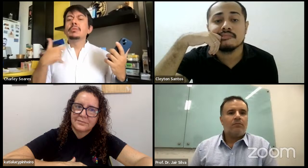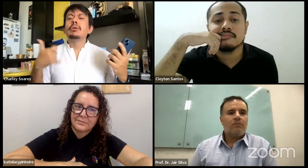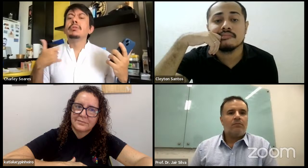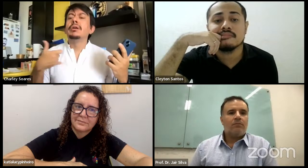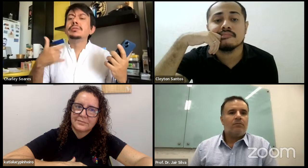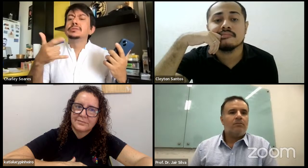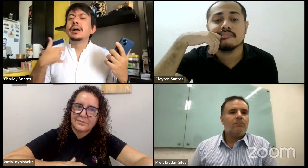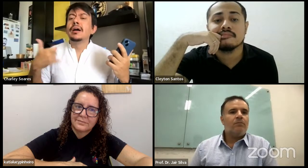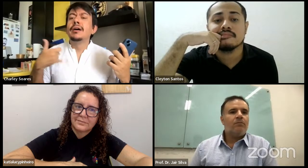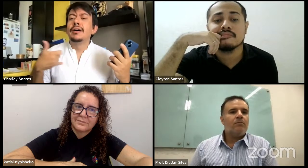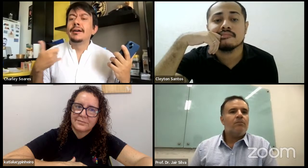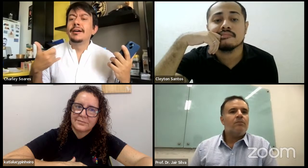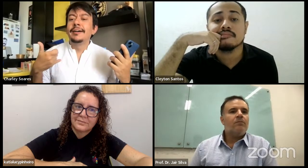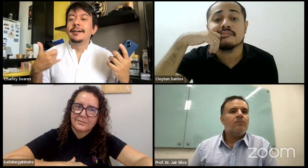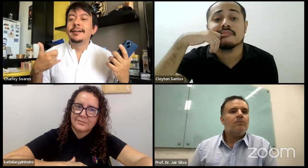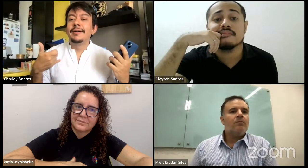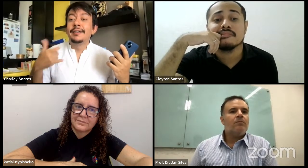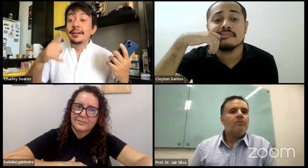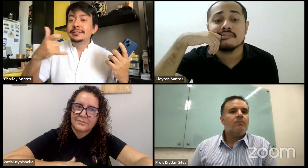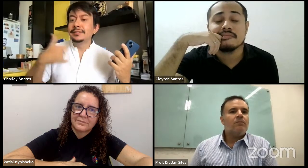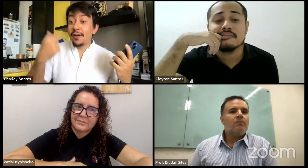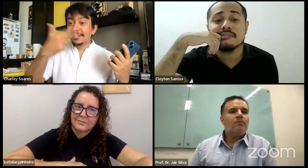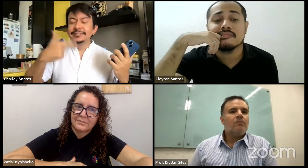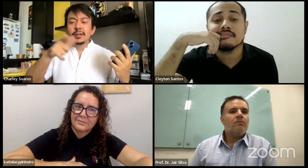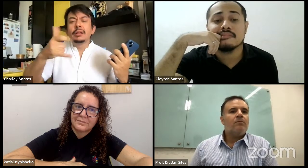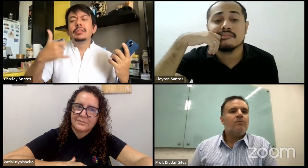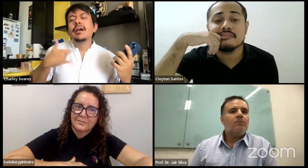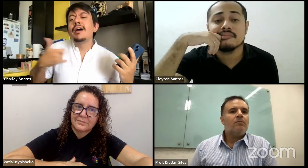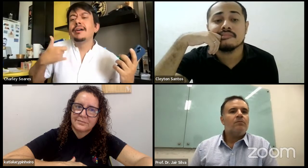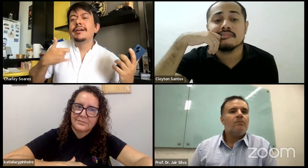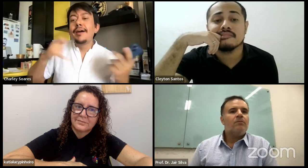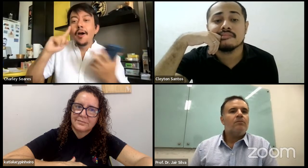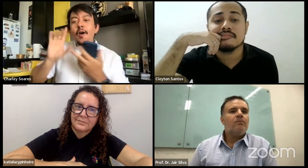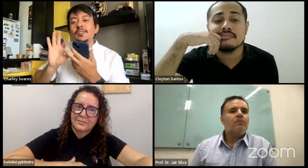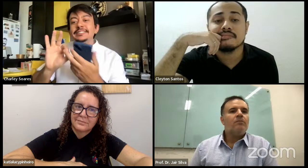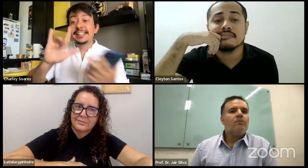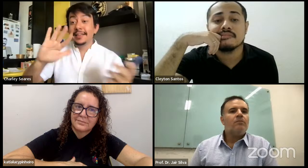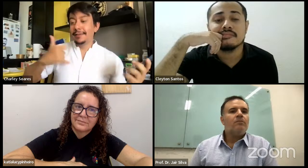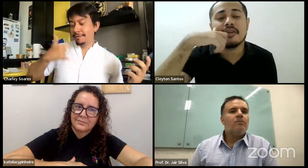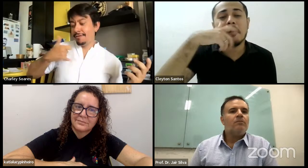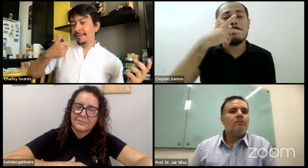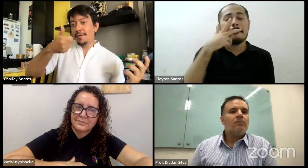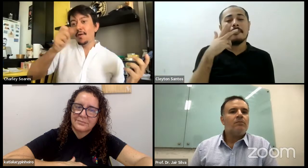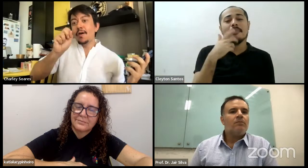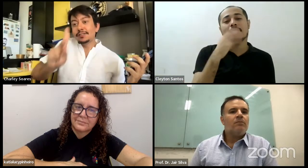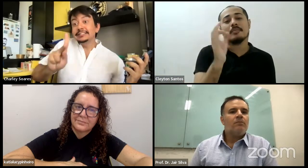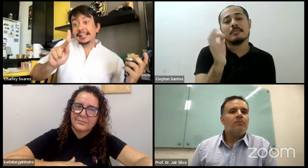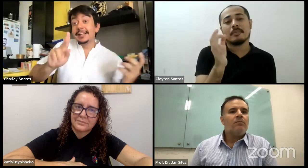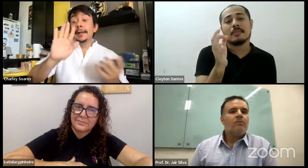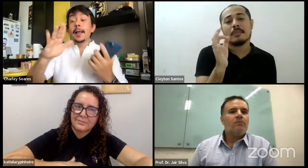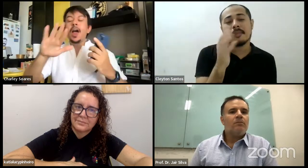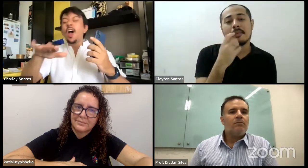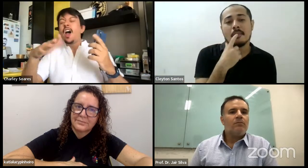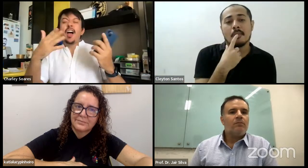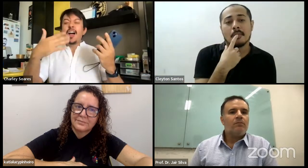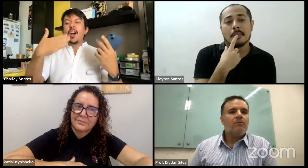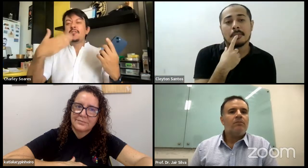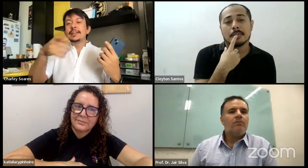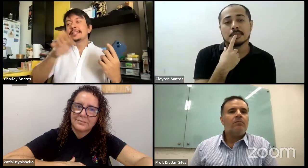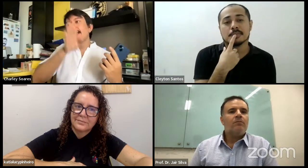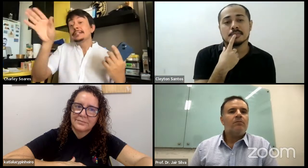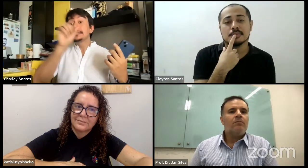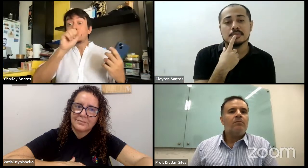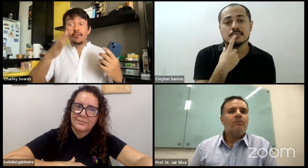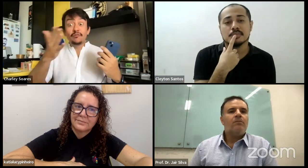estamos conversando, ele pergunta quantos anos você tem? A gente pergunta em libras e usa esse sinal em libras.